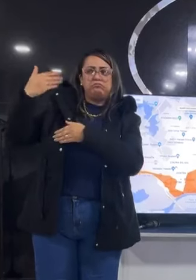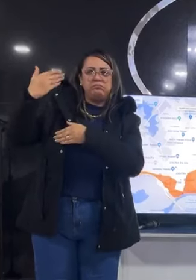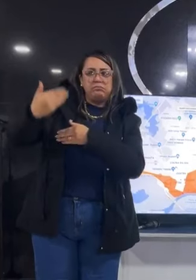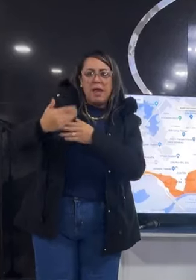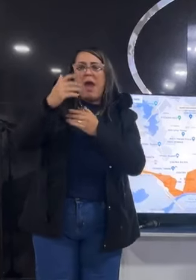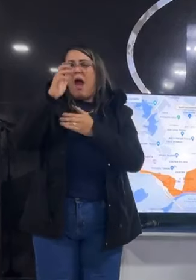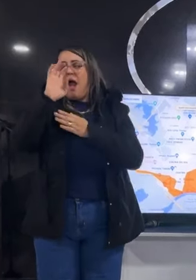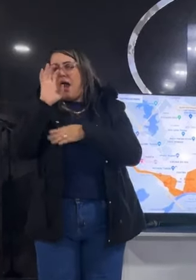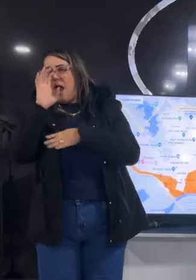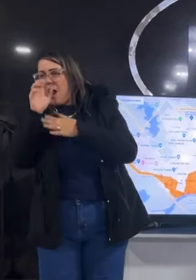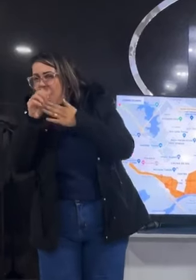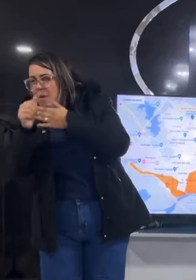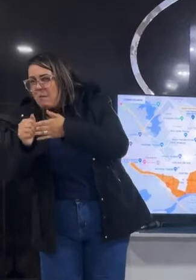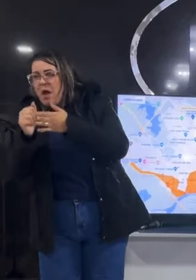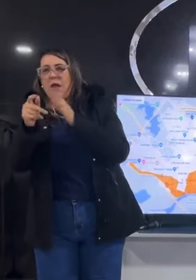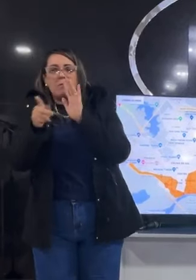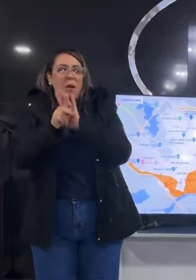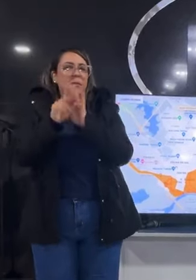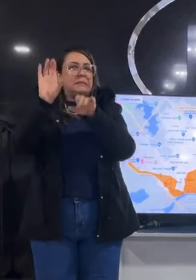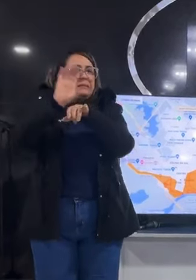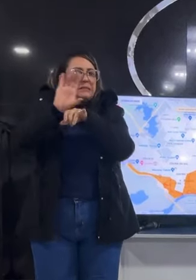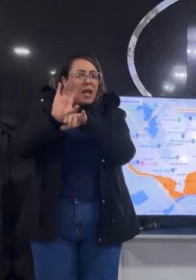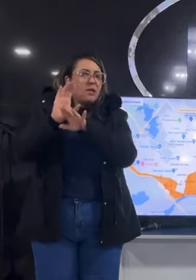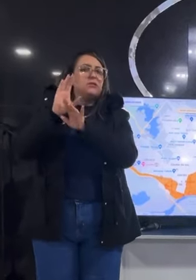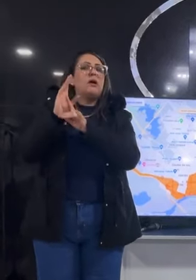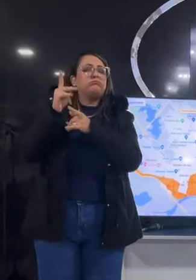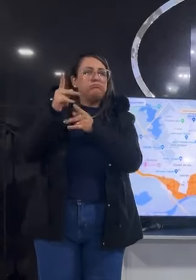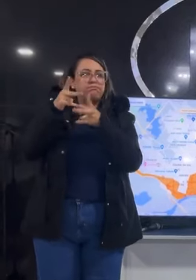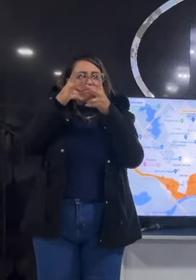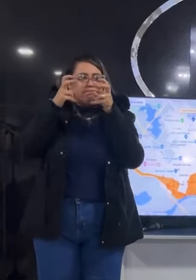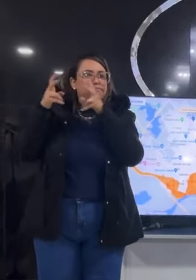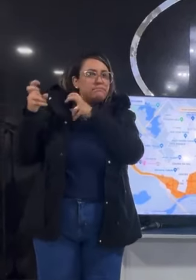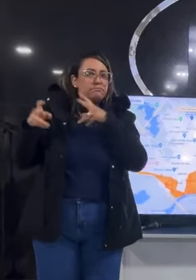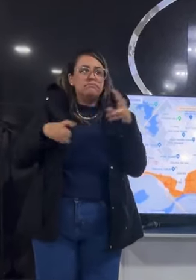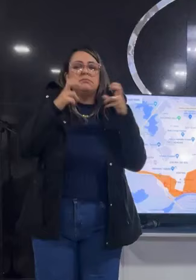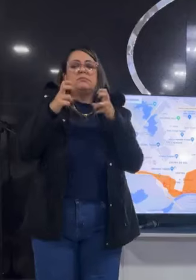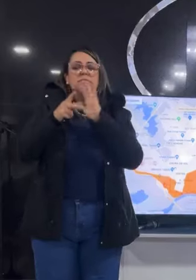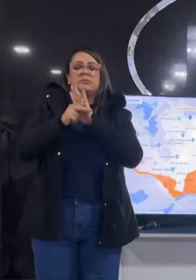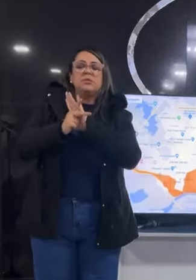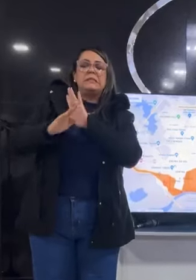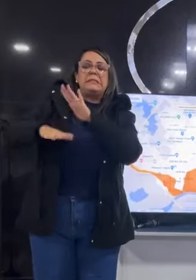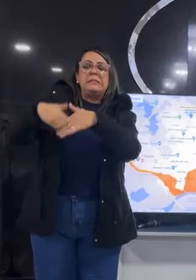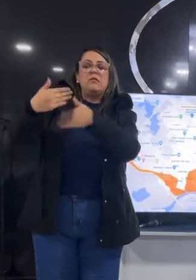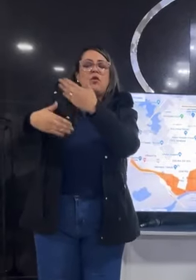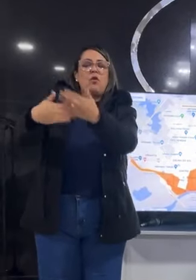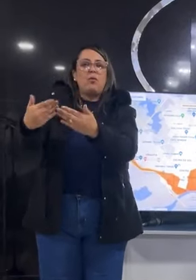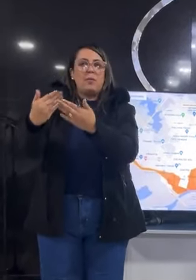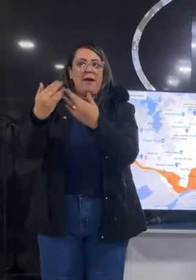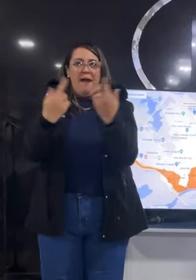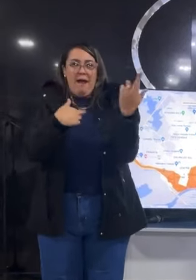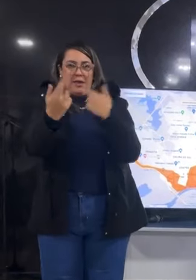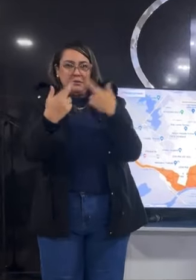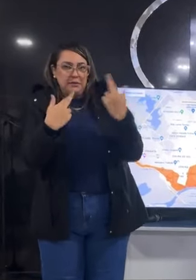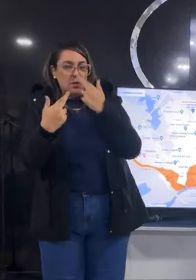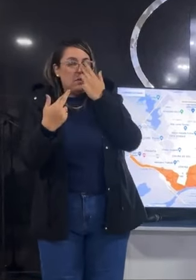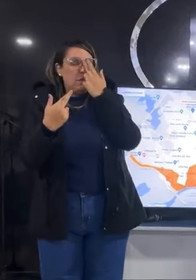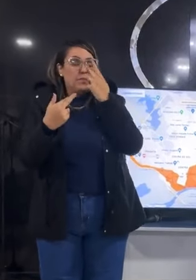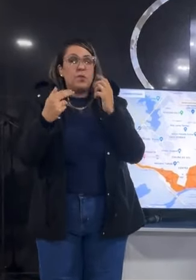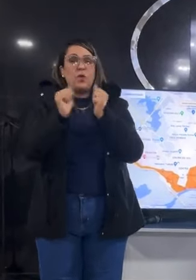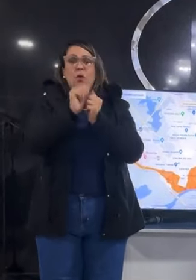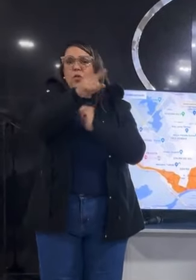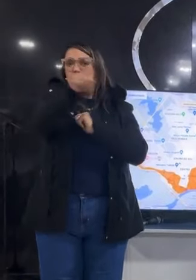de escuta da ciência né de eh desenvolvimento da nossa relação com vocês que estão